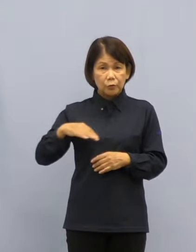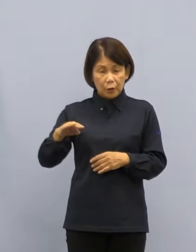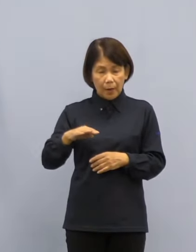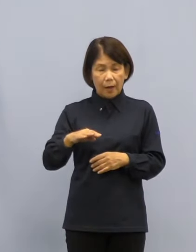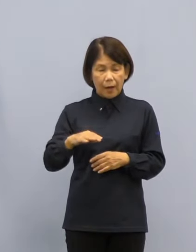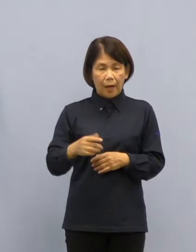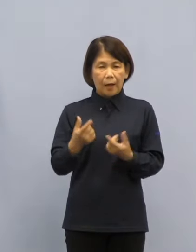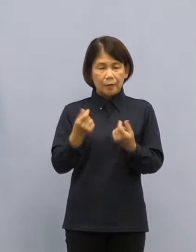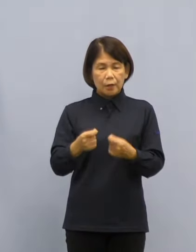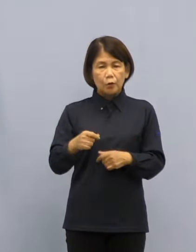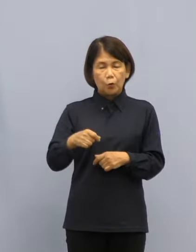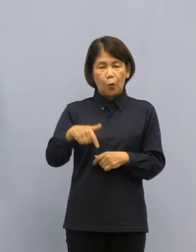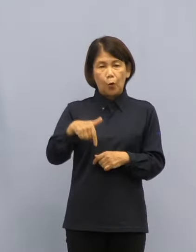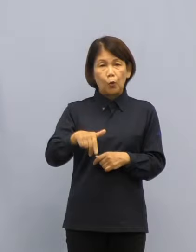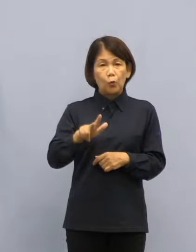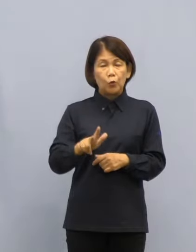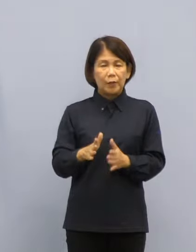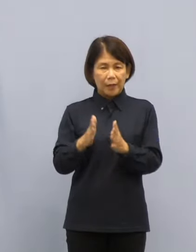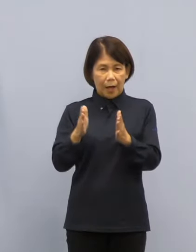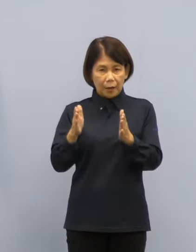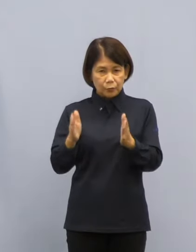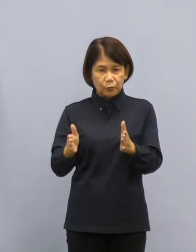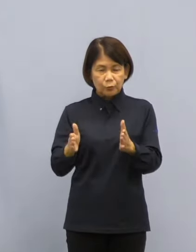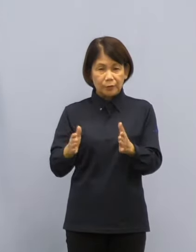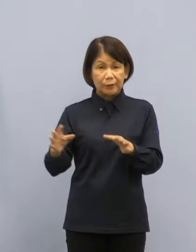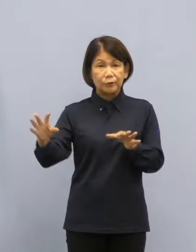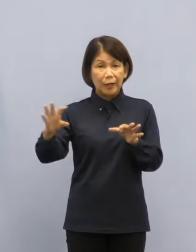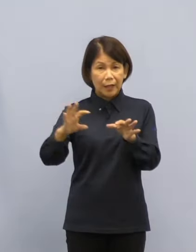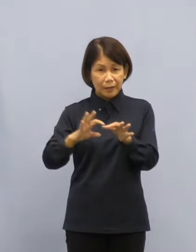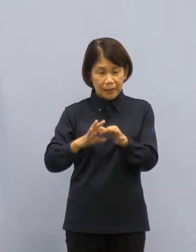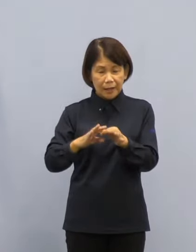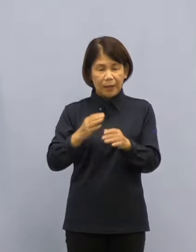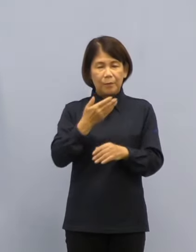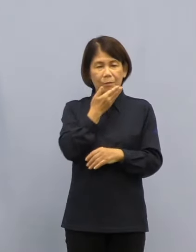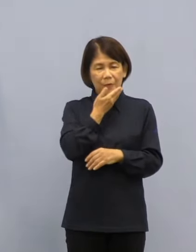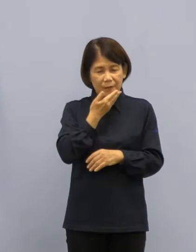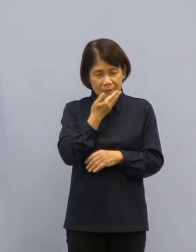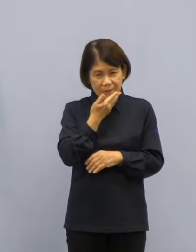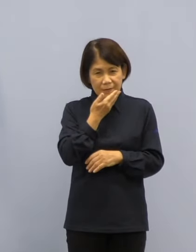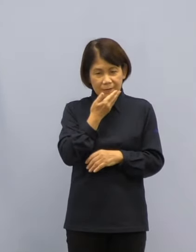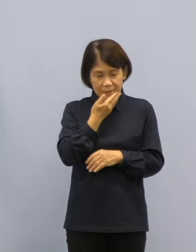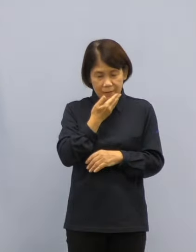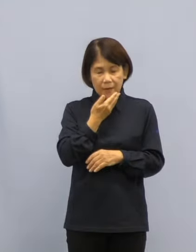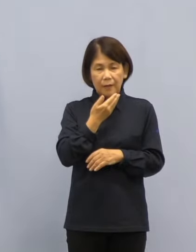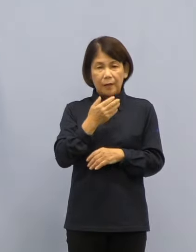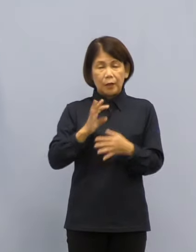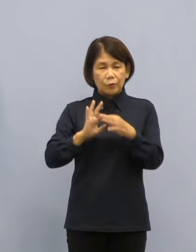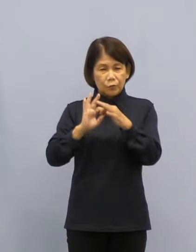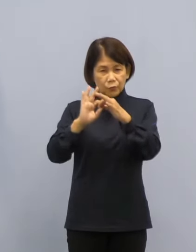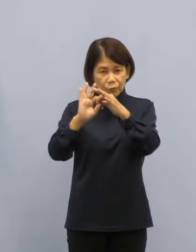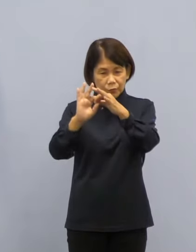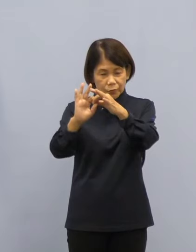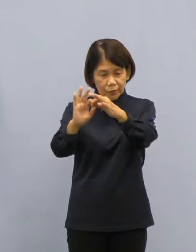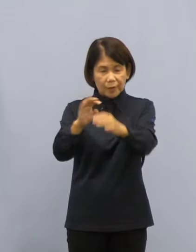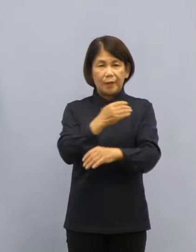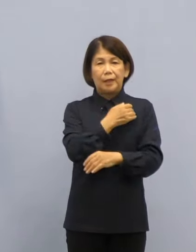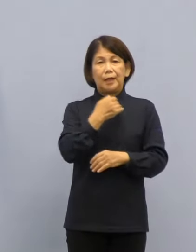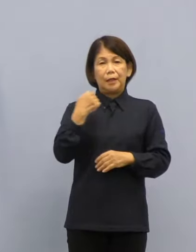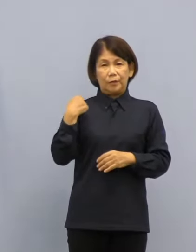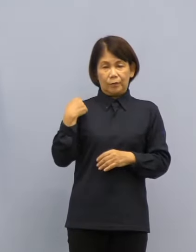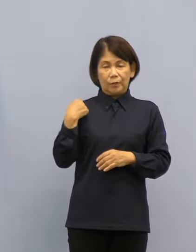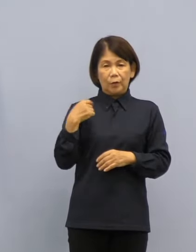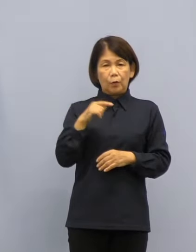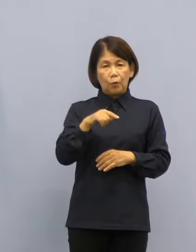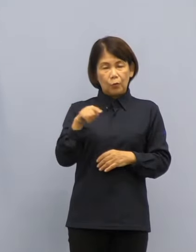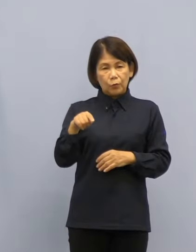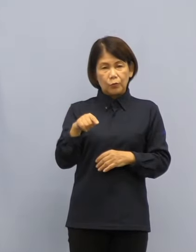って、先ほど言ったように利便性があって持続可能性があるとか、そういったところがしっかりこう確保できるように